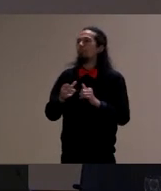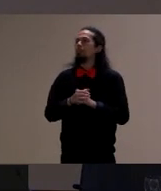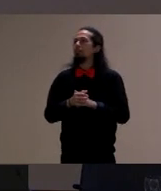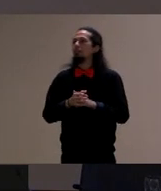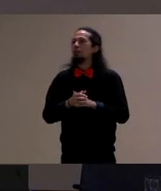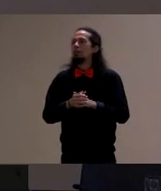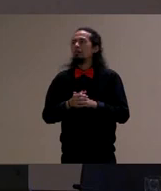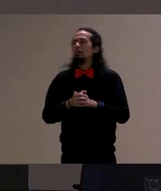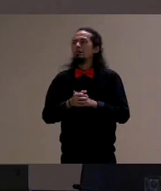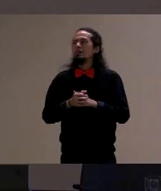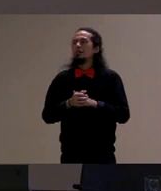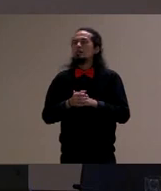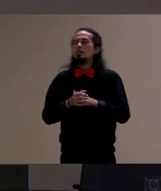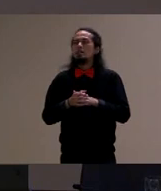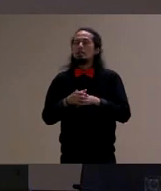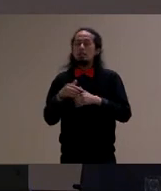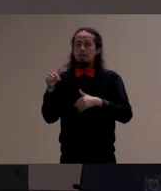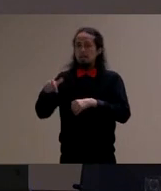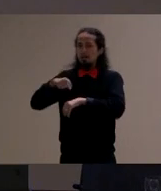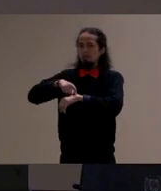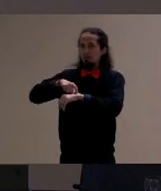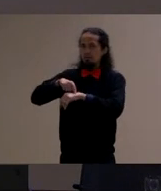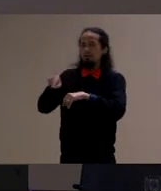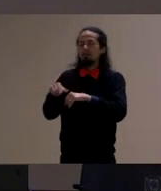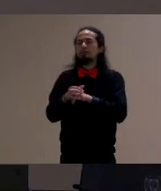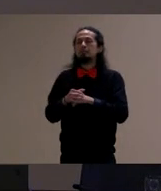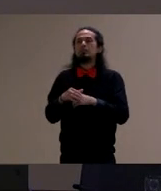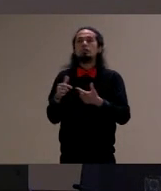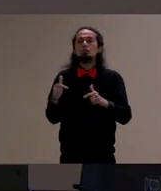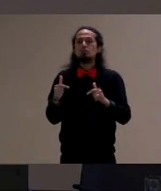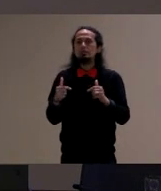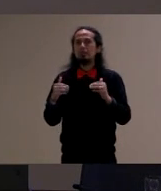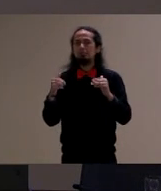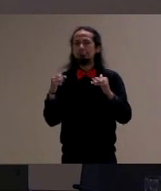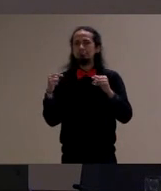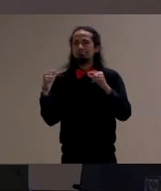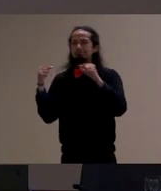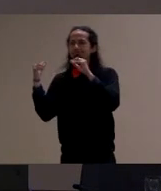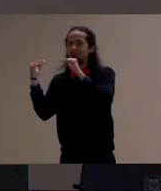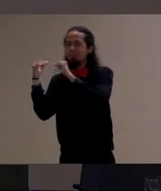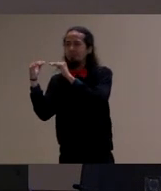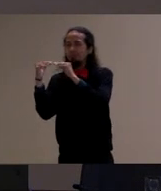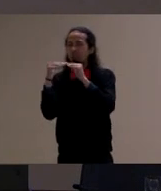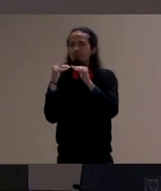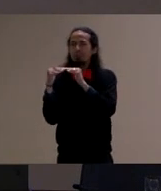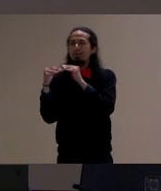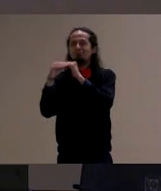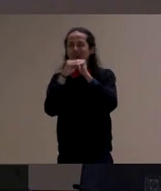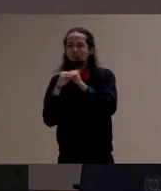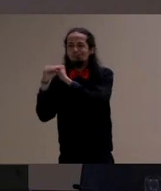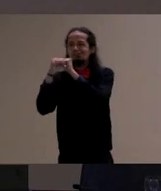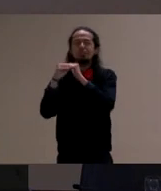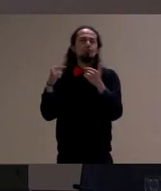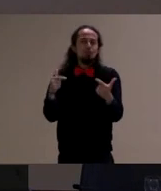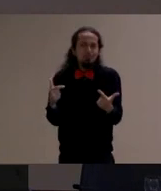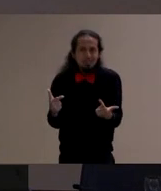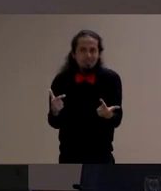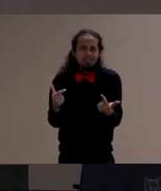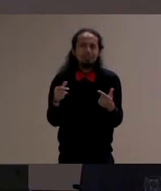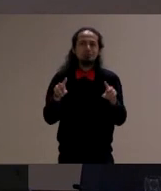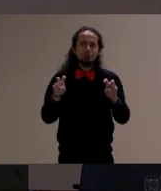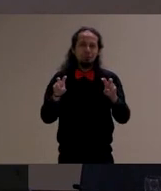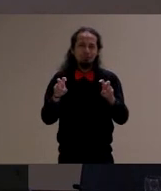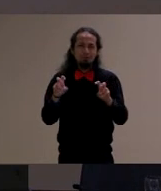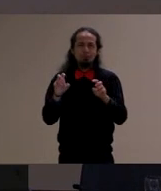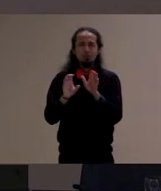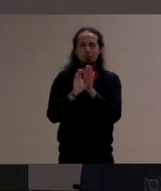como consultora e e não havia consenso na definição de experiência